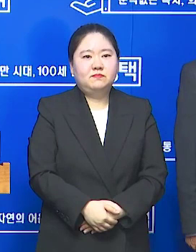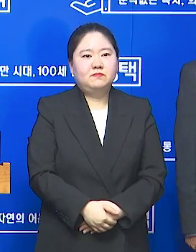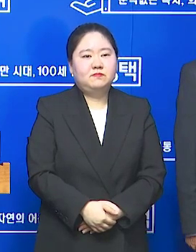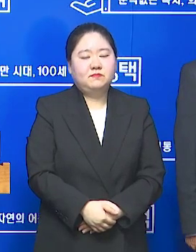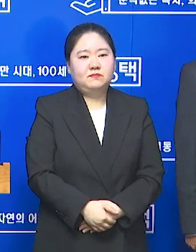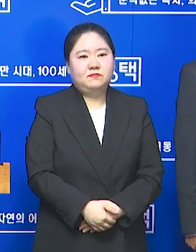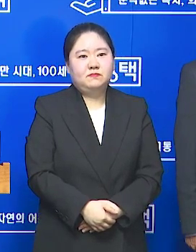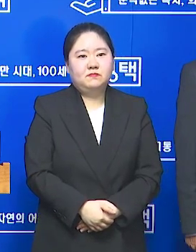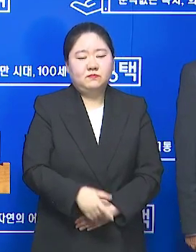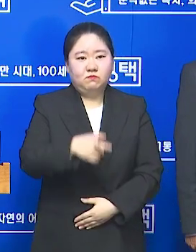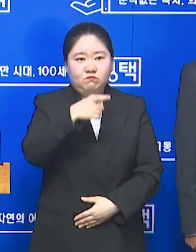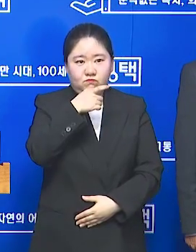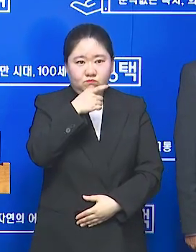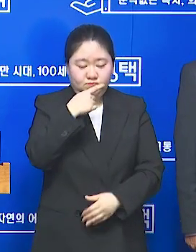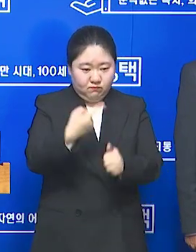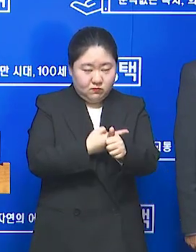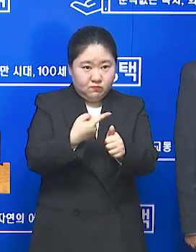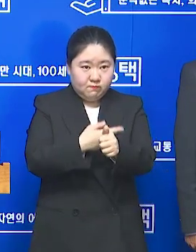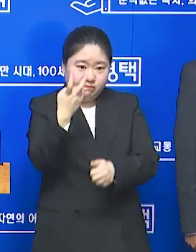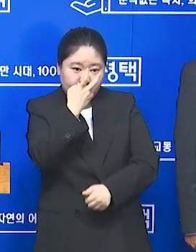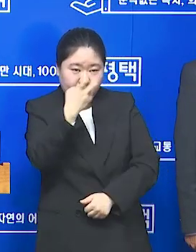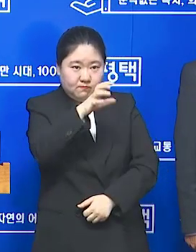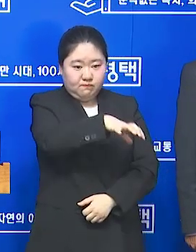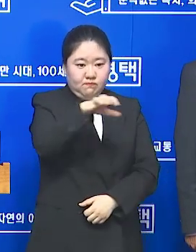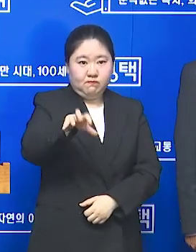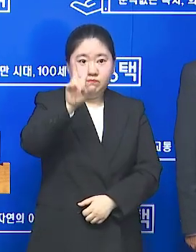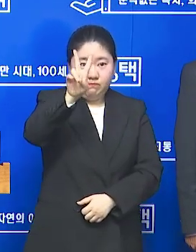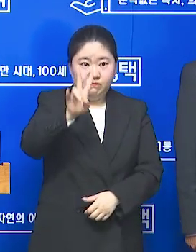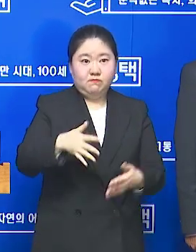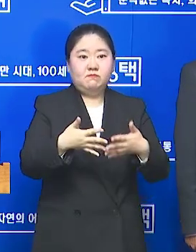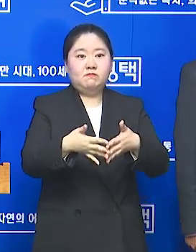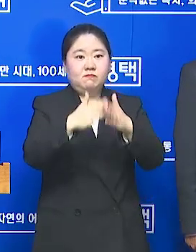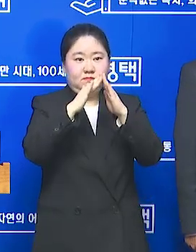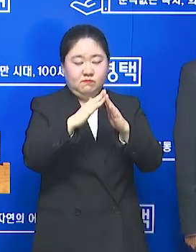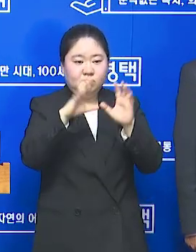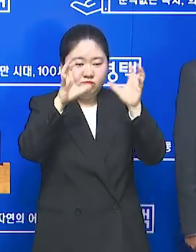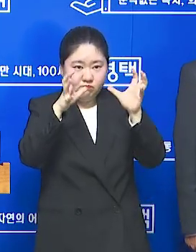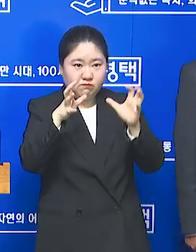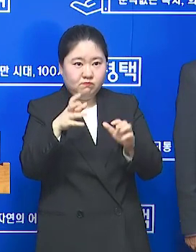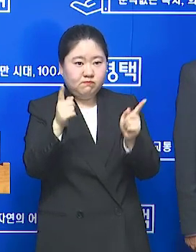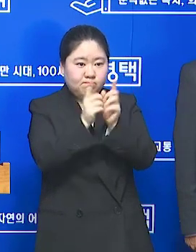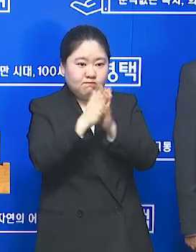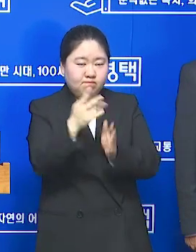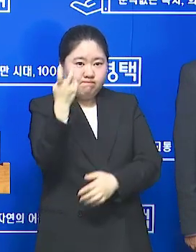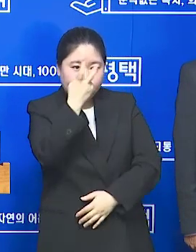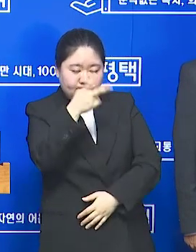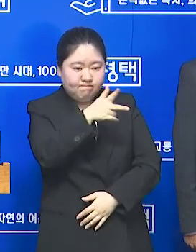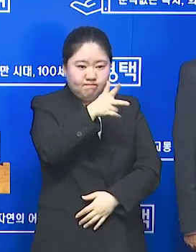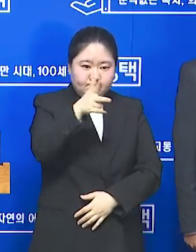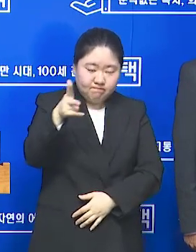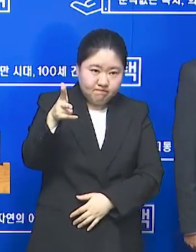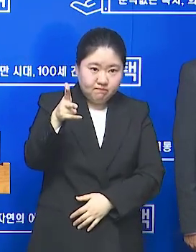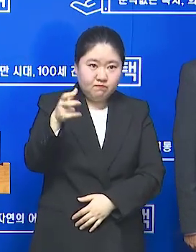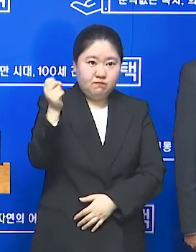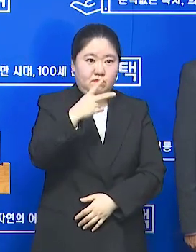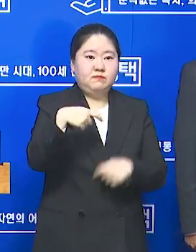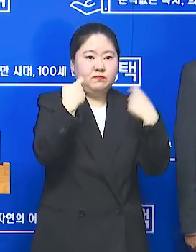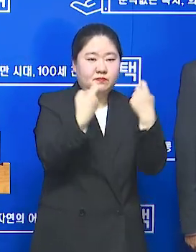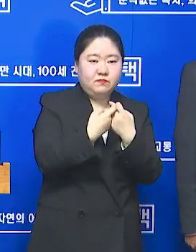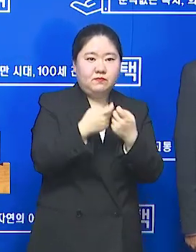이를 위해 수질 자동 측정소 2개소를 설치하여 국가에서 직접 수질을 모니터링할 수 있도록 하고 민간